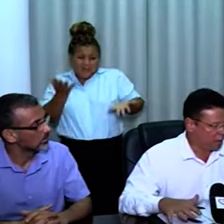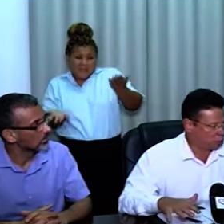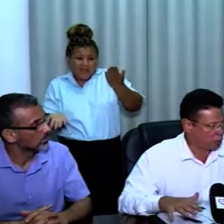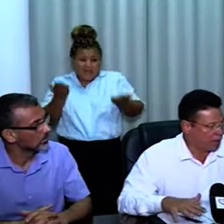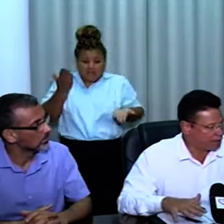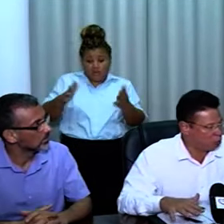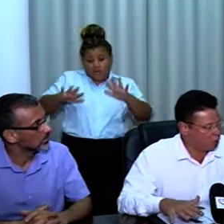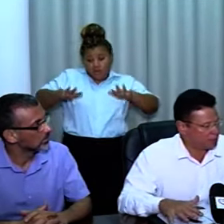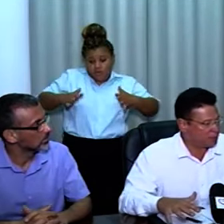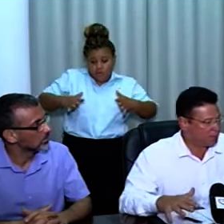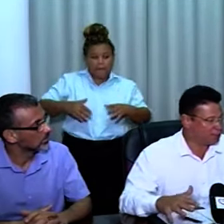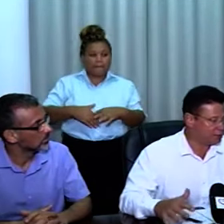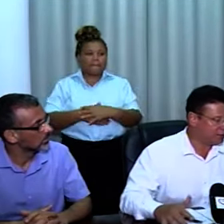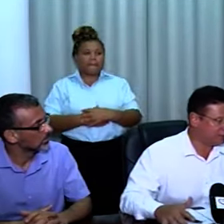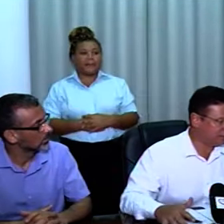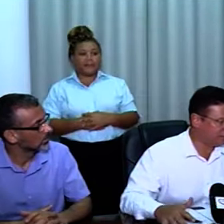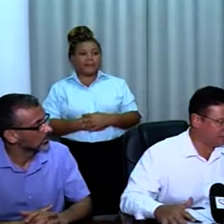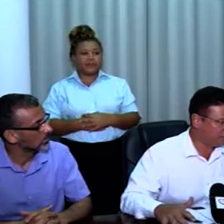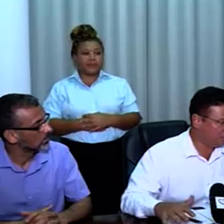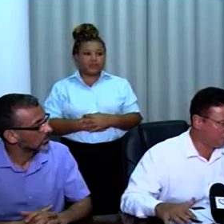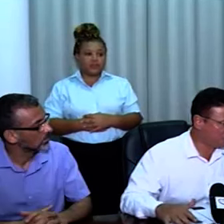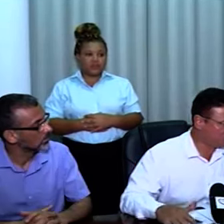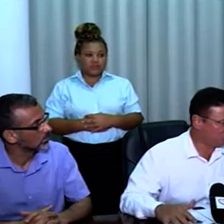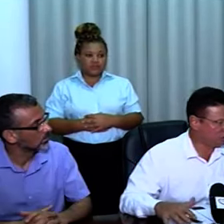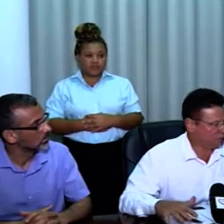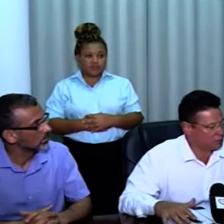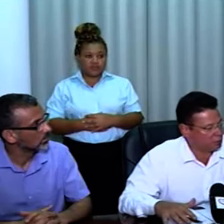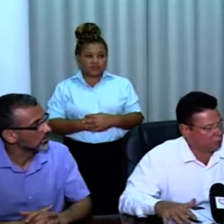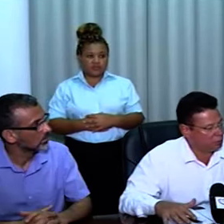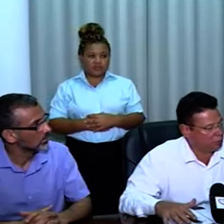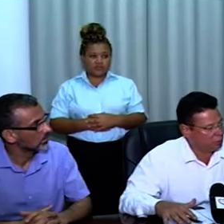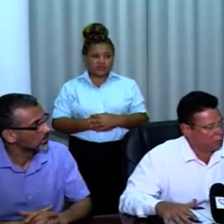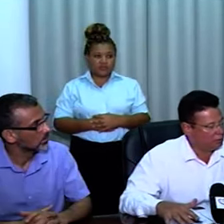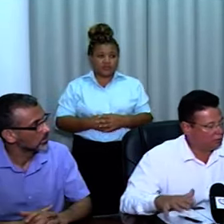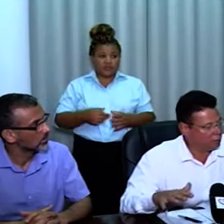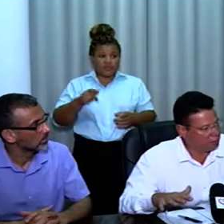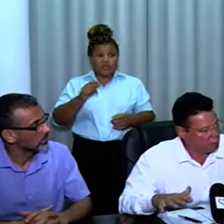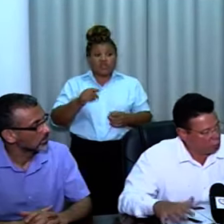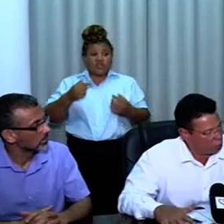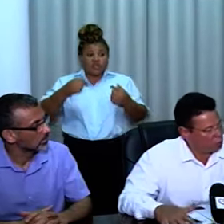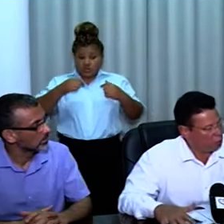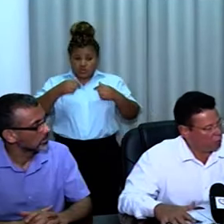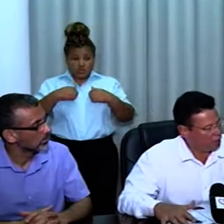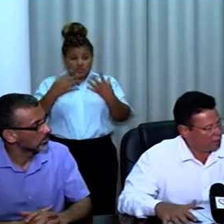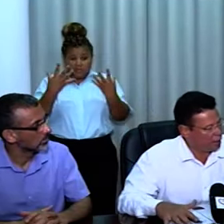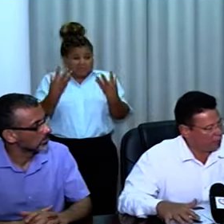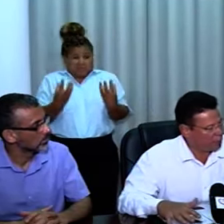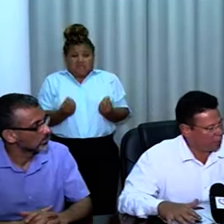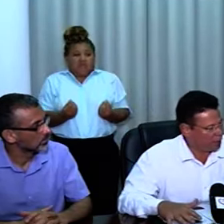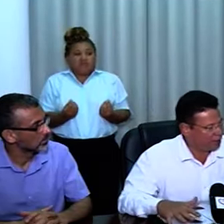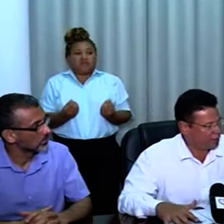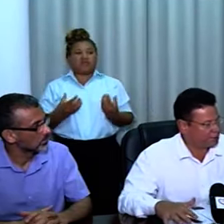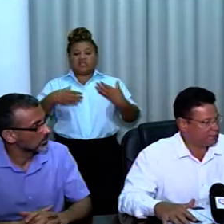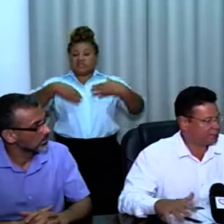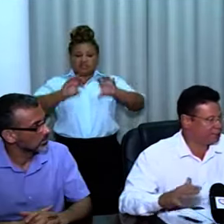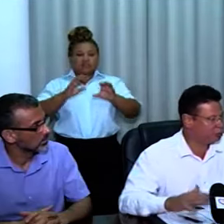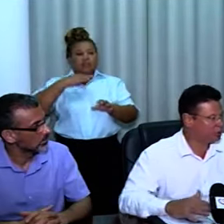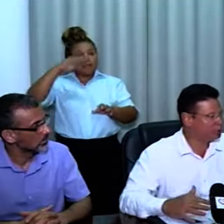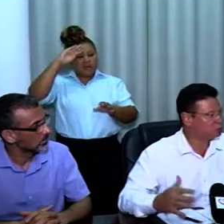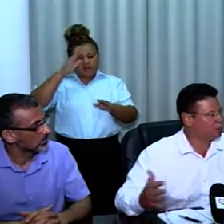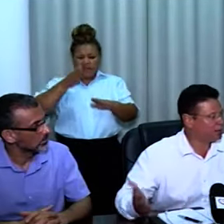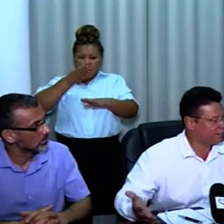à cause du cas dit nous puis on peut se maladie entrer ici mais son conséquence si ou bloque au pays, après ou pas carré la santé